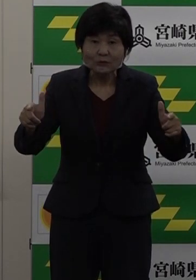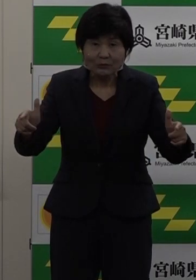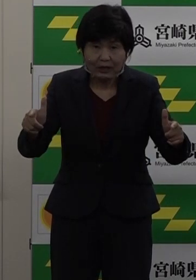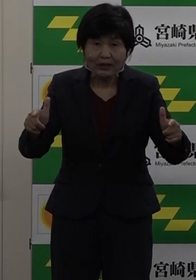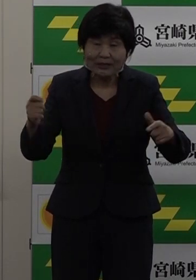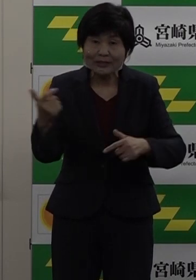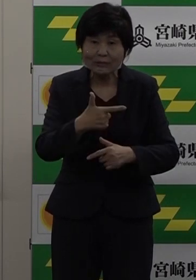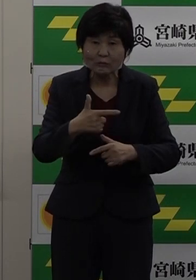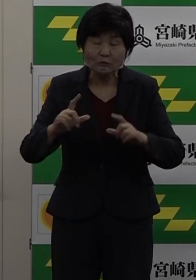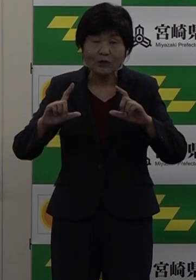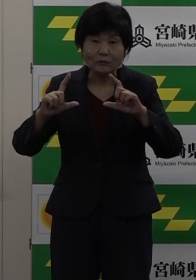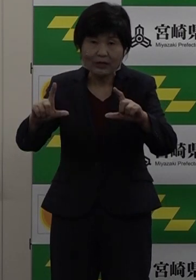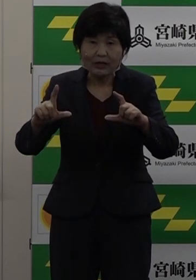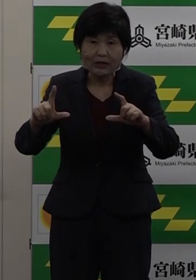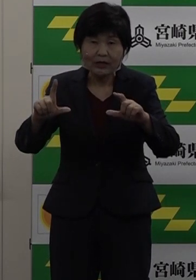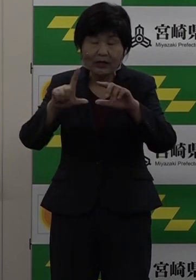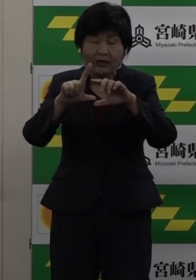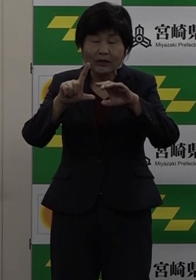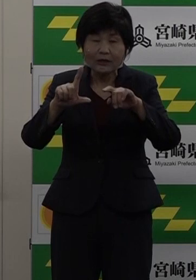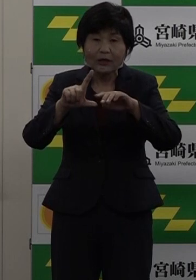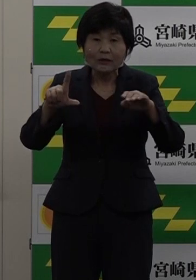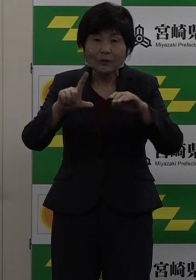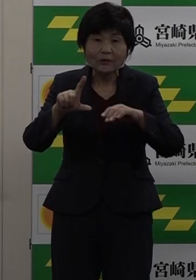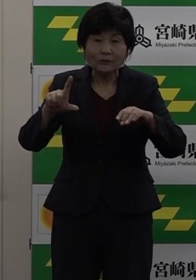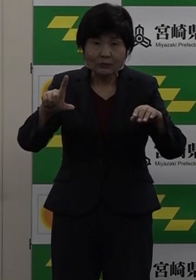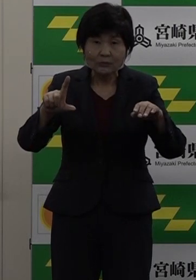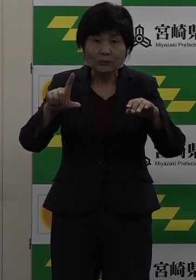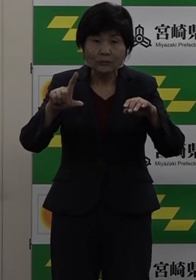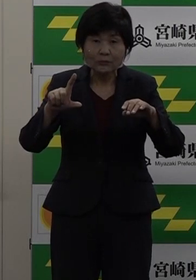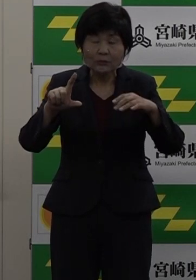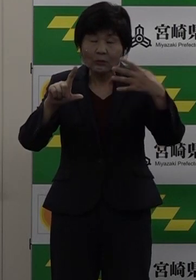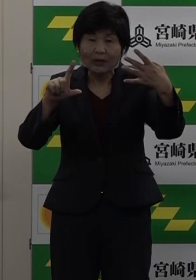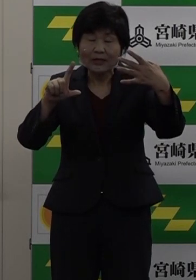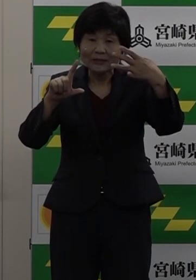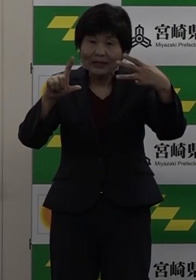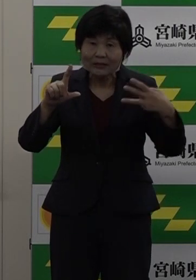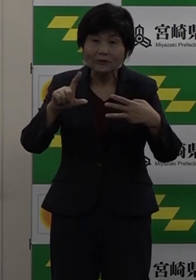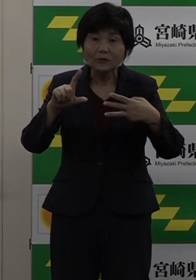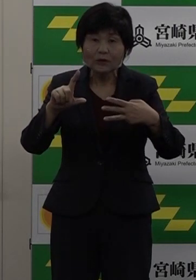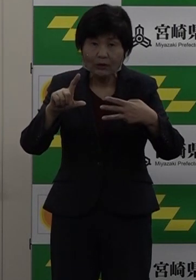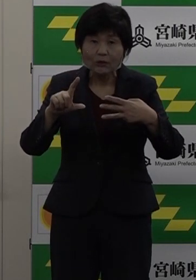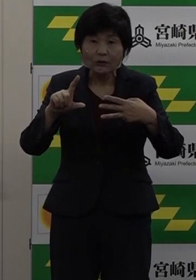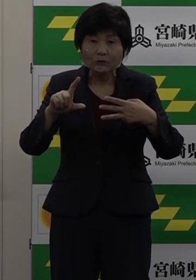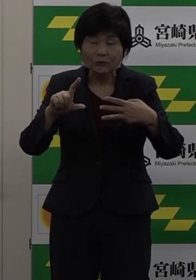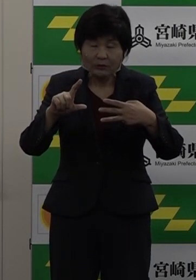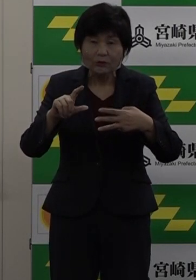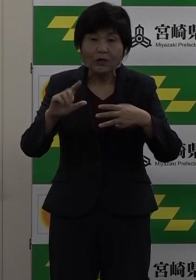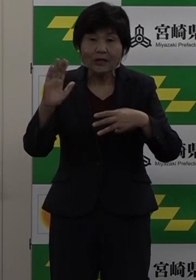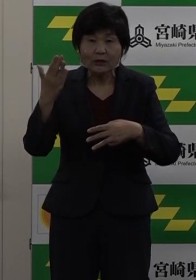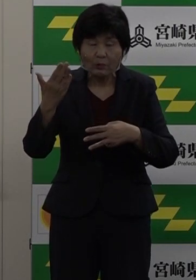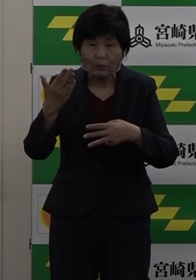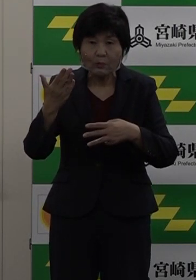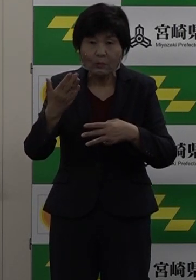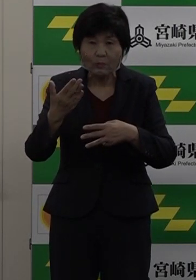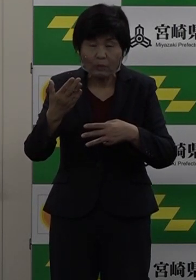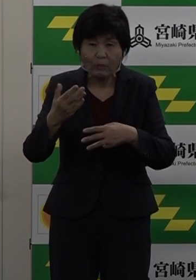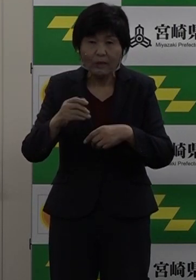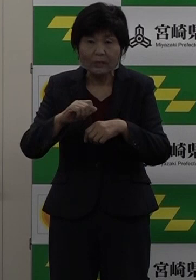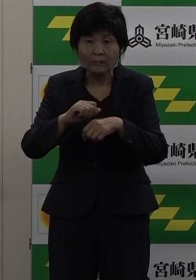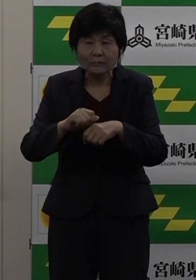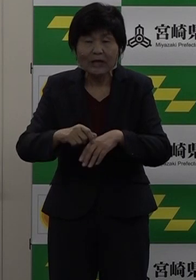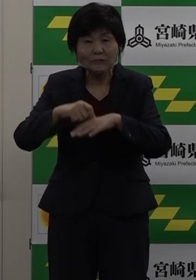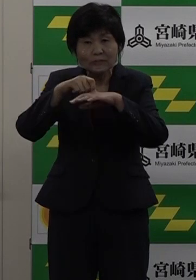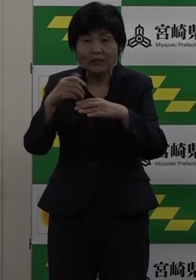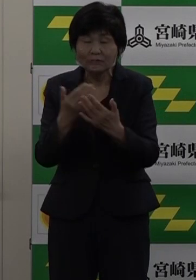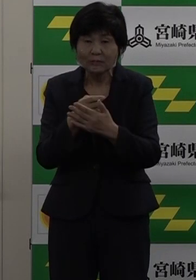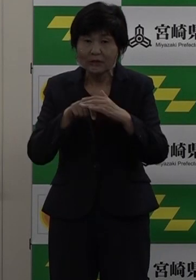レベル3に移行するといってもですね、決して緩めるわけではないんだと、引き続きこういうところの高い警戒レベルを維持していく必要がある